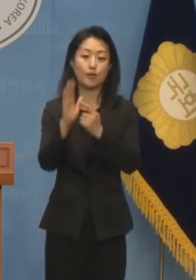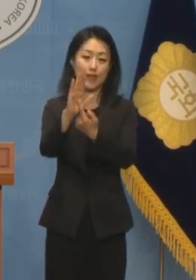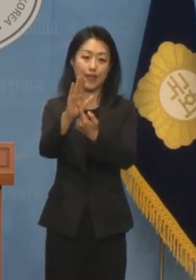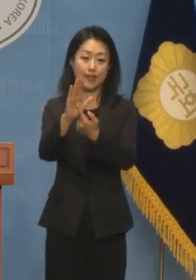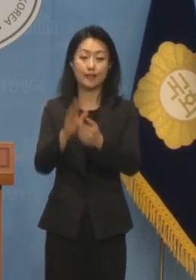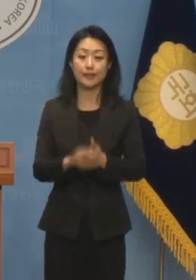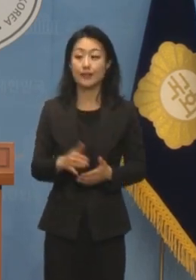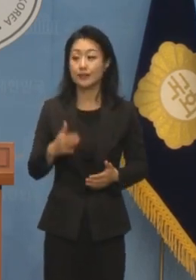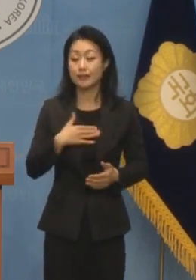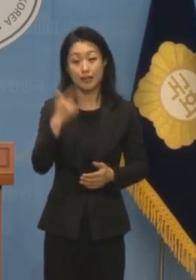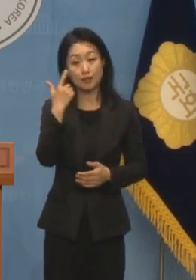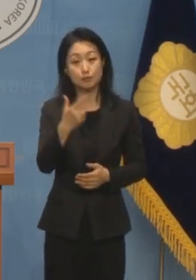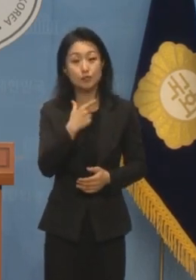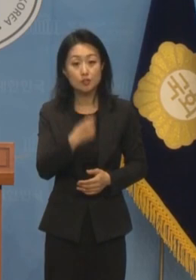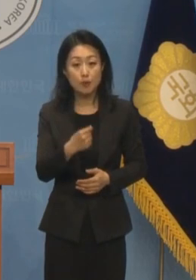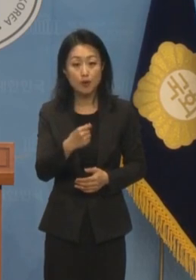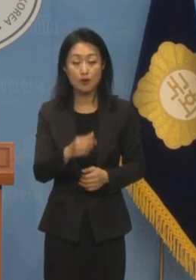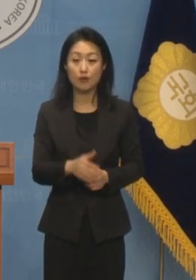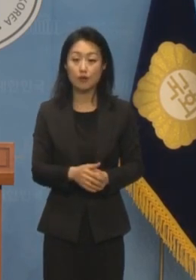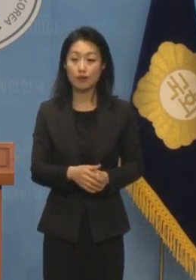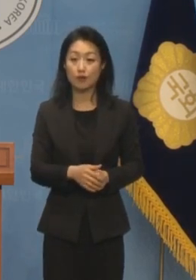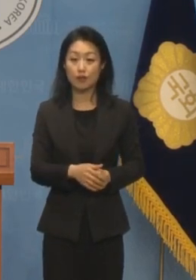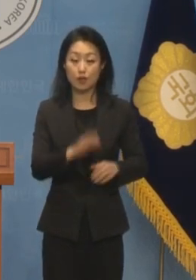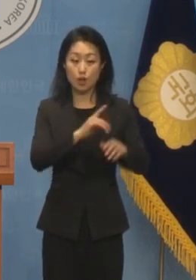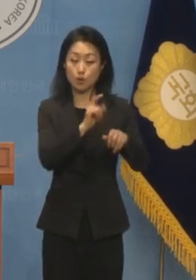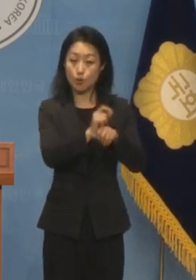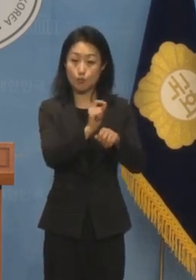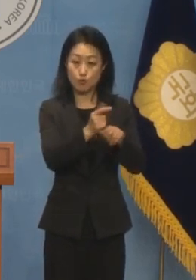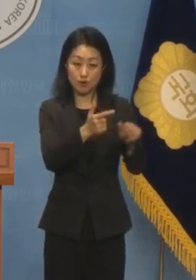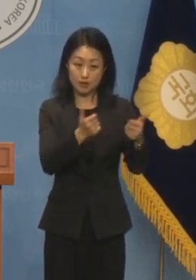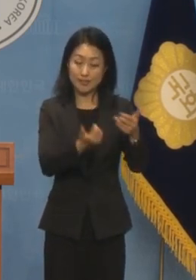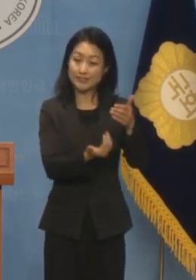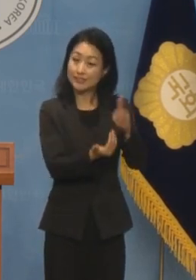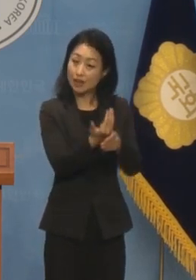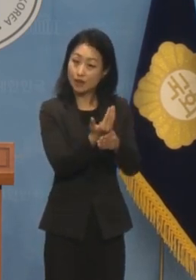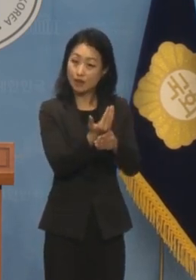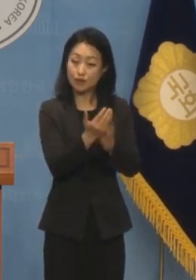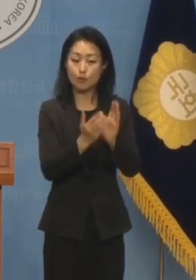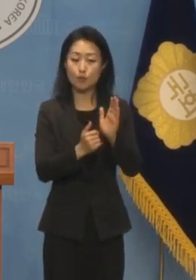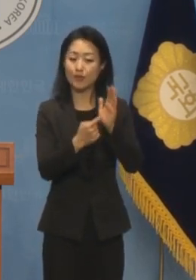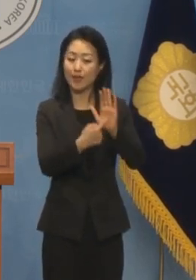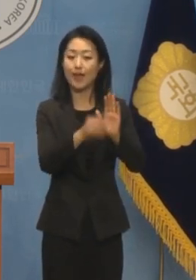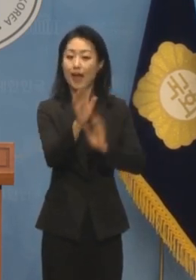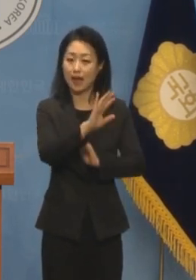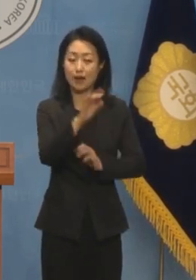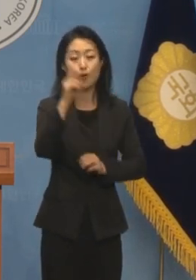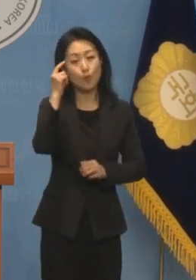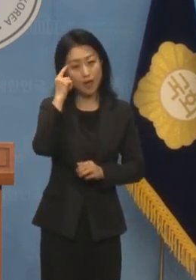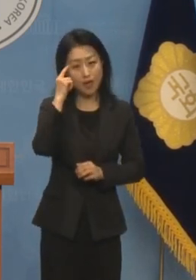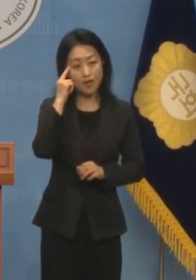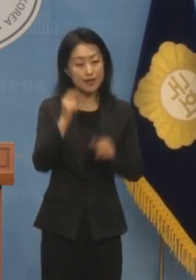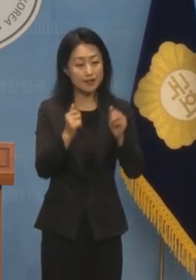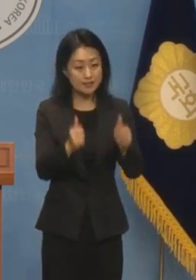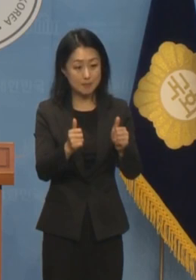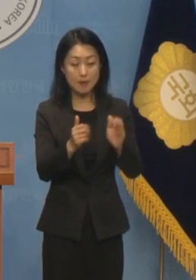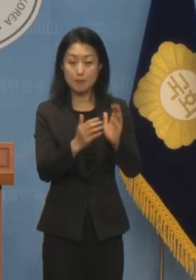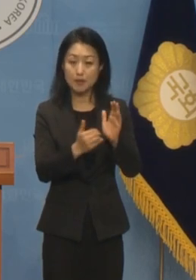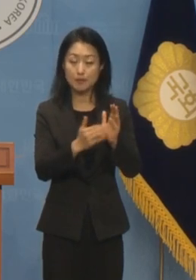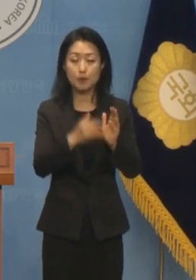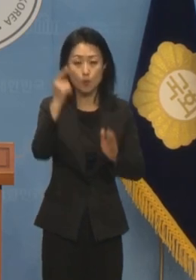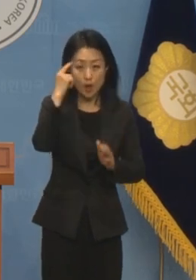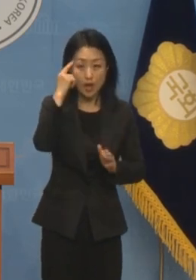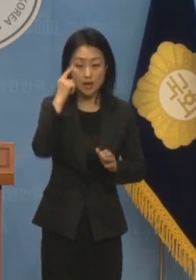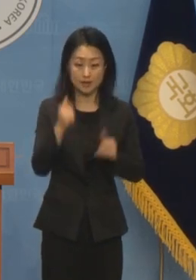질문하고 싶습니다. 왜 이 사건만 비공개로 재판이 이루어져야 하는가? 법원에